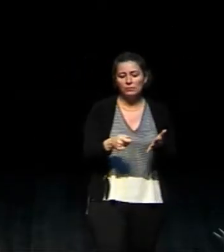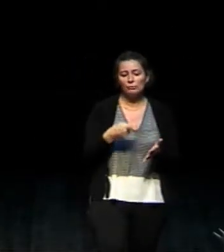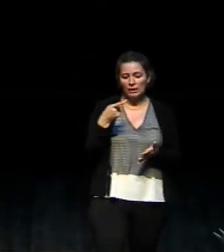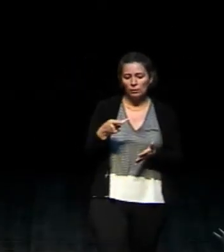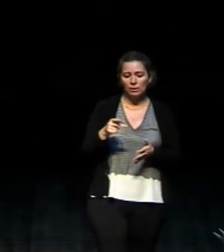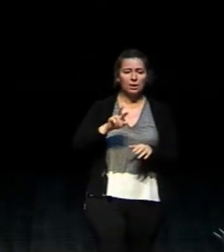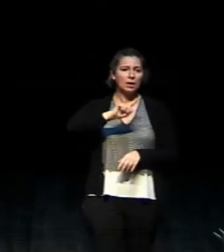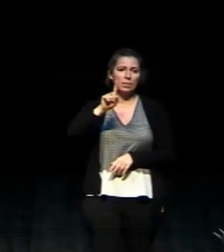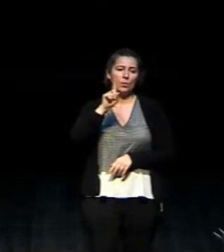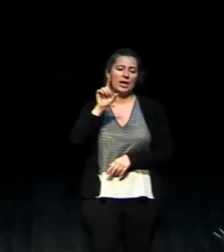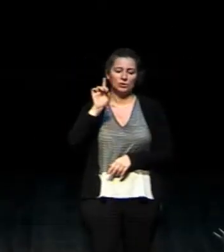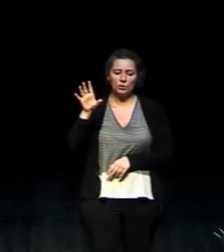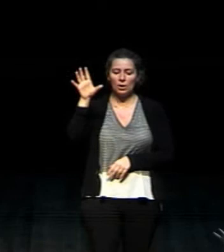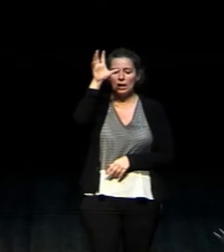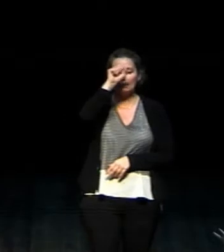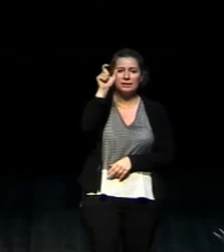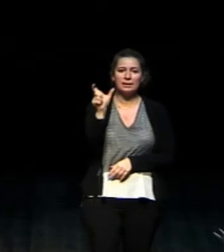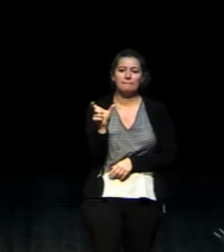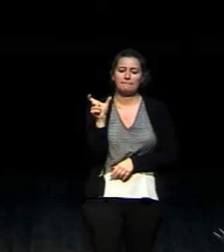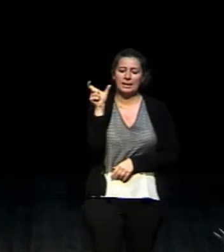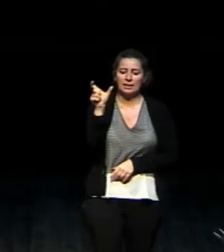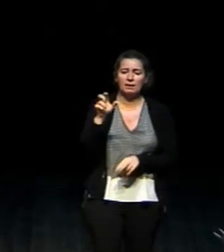Não é apenas aprender palavras diferentes,